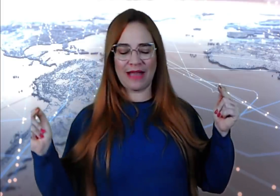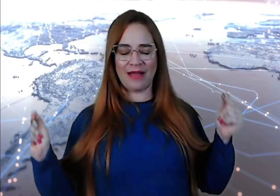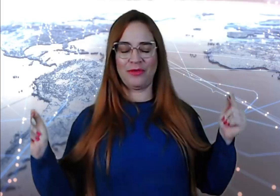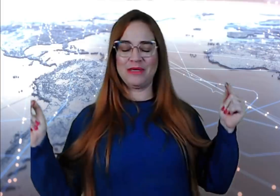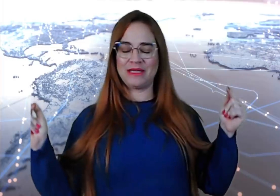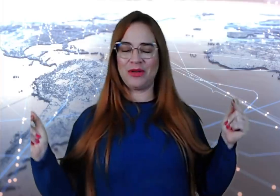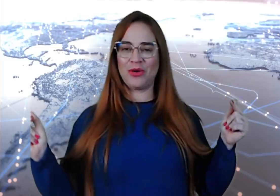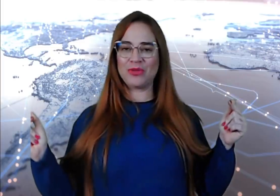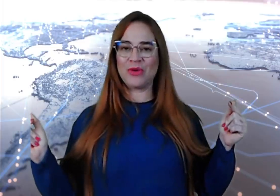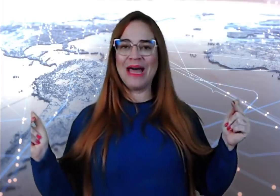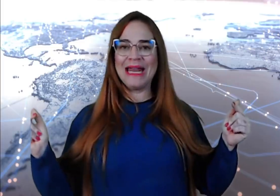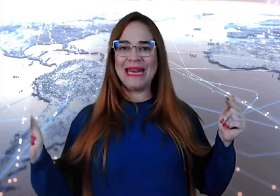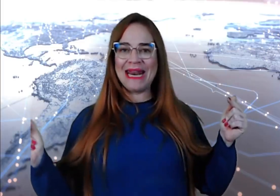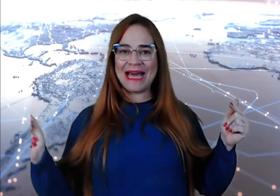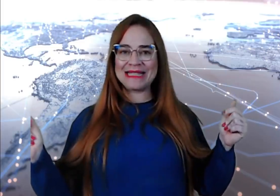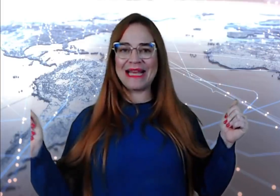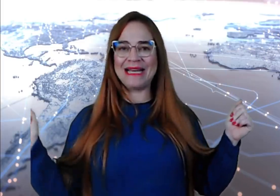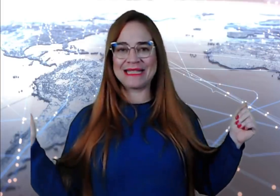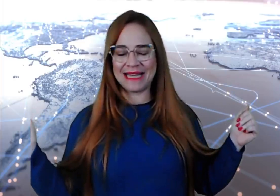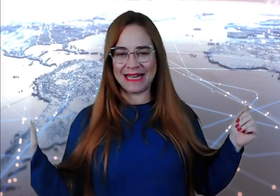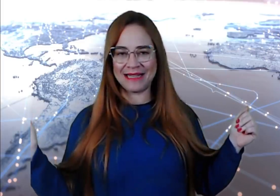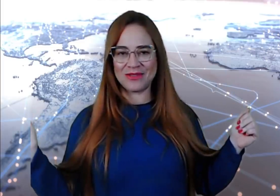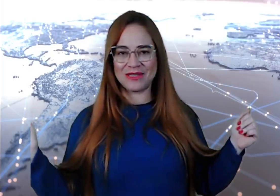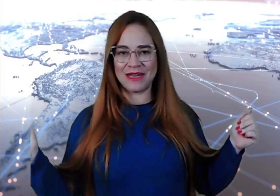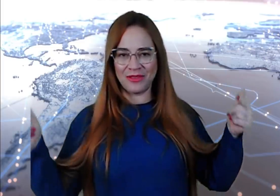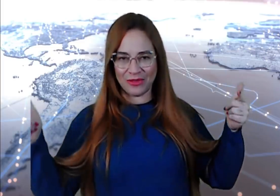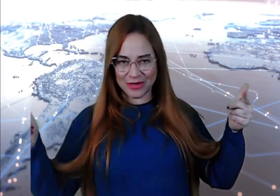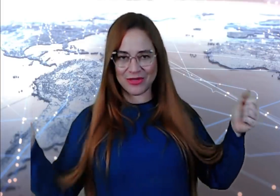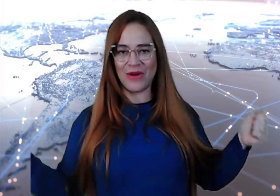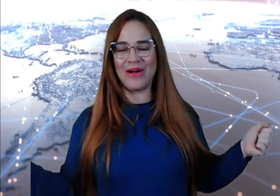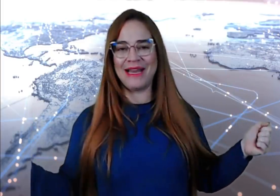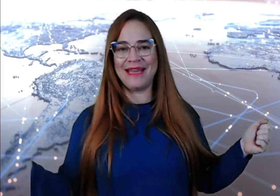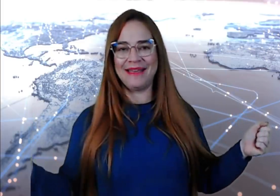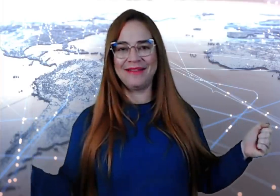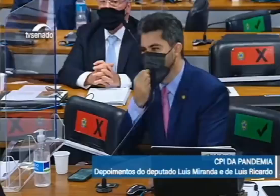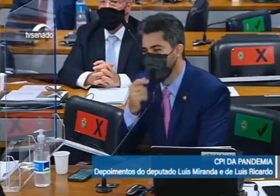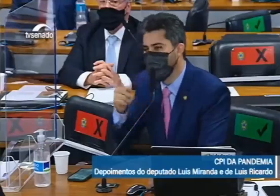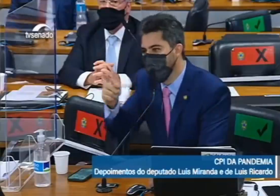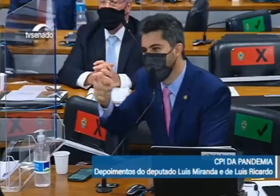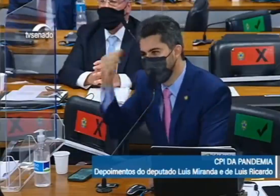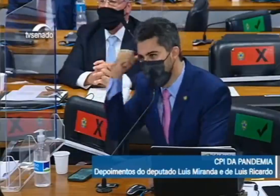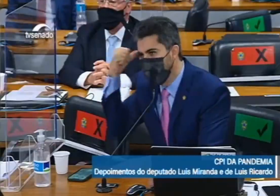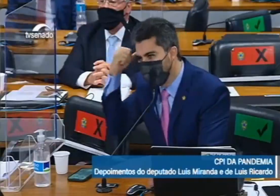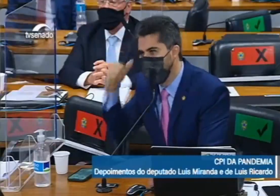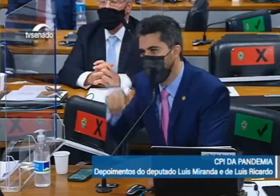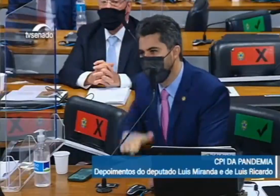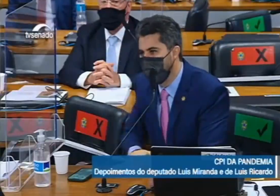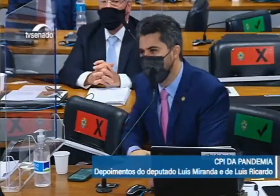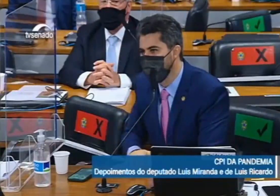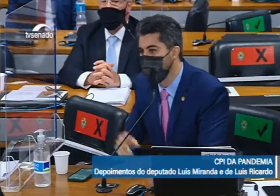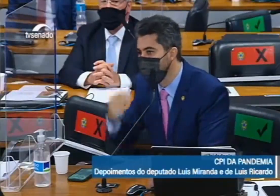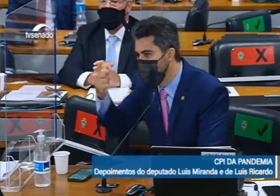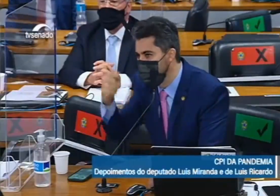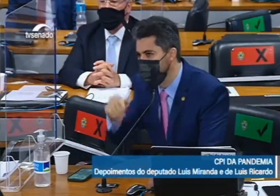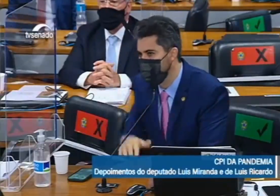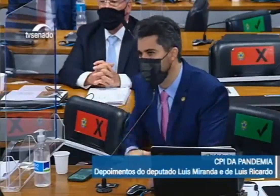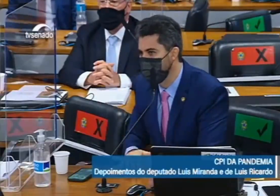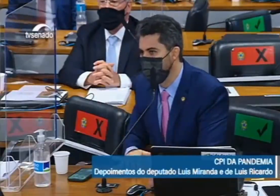deputado misterioso na salinha secreta dos senadores. Olha aí. Vossa Excelência esteve na sala lá atrás. Não, a motivação, não. Ele não falou